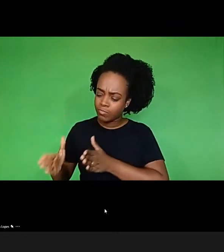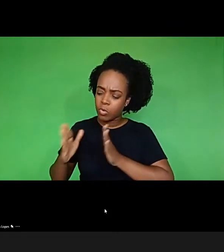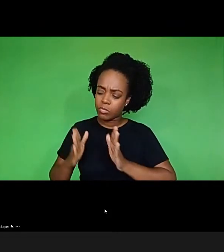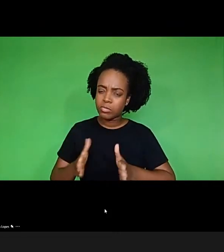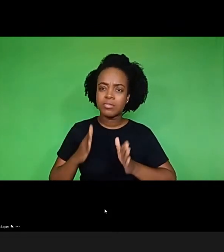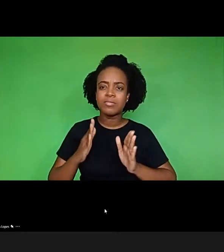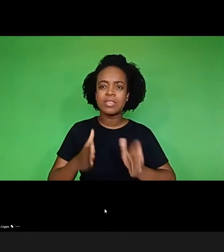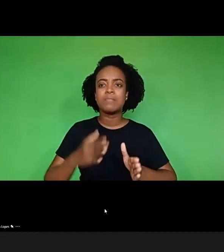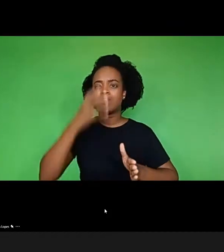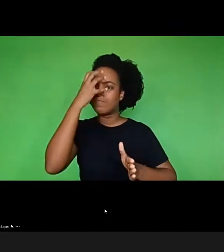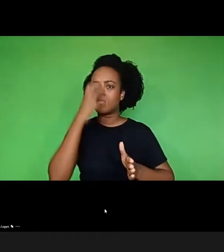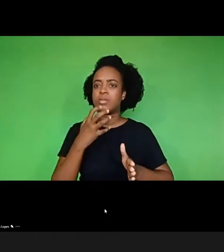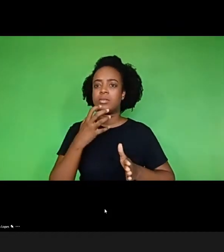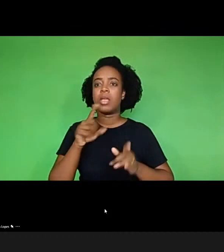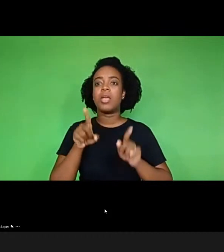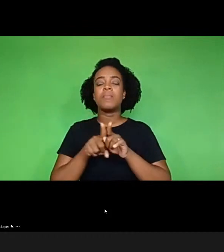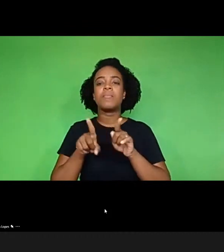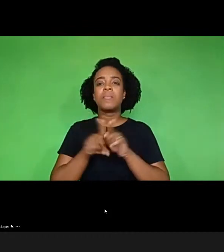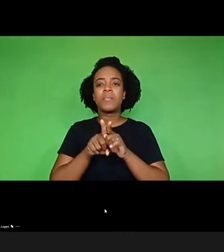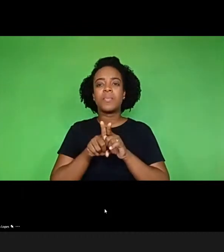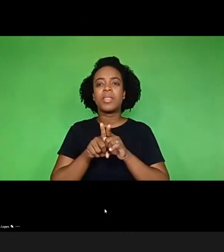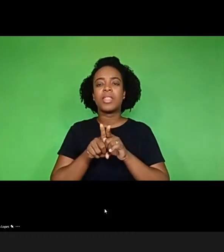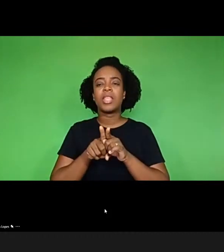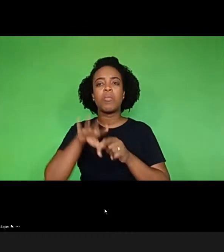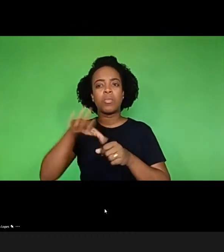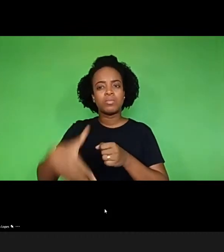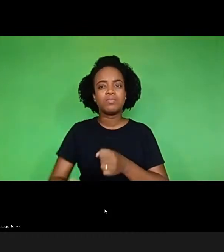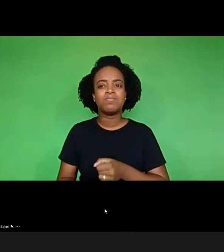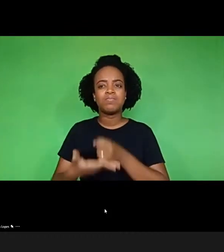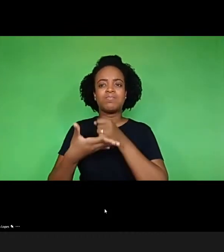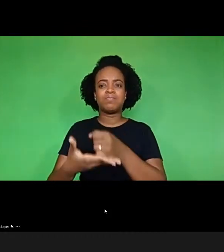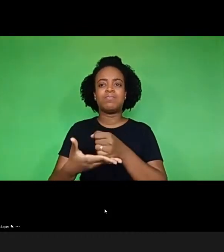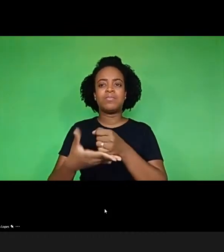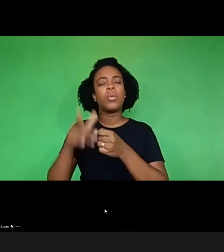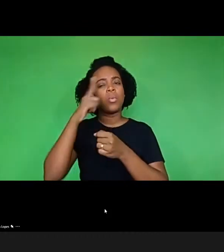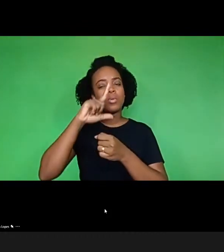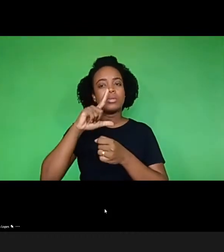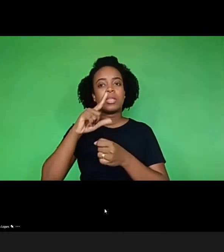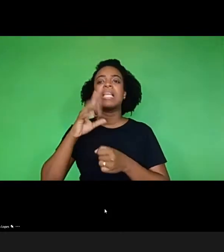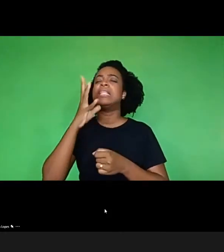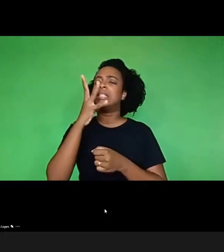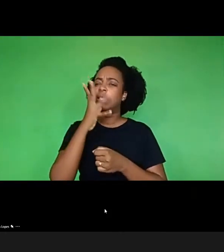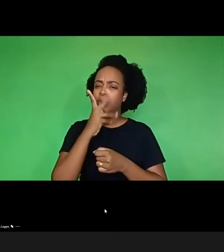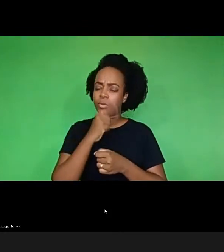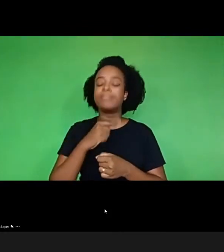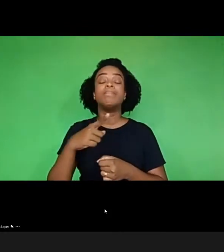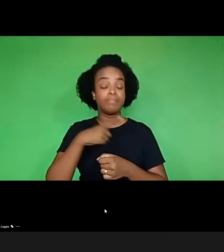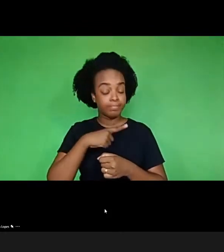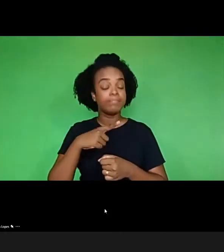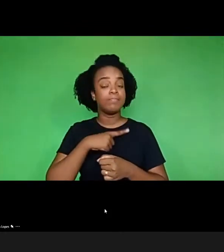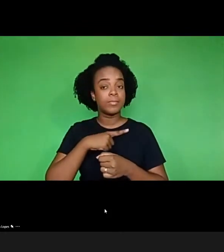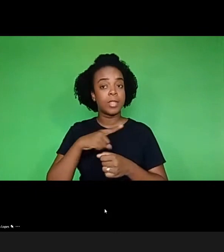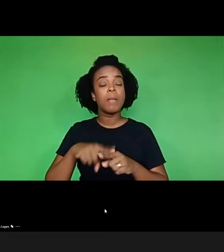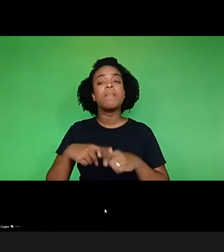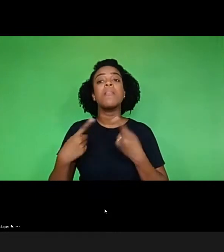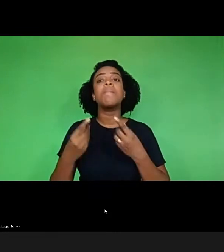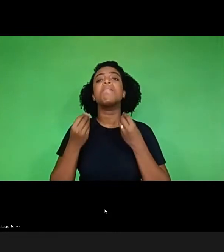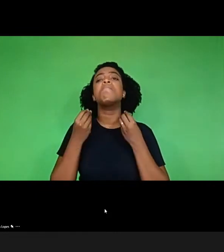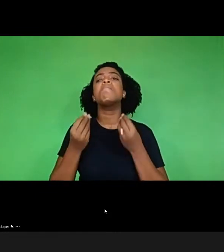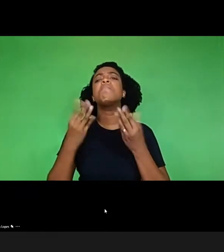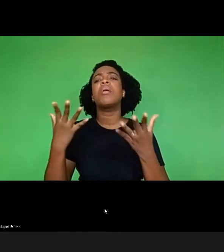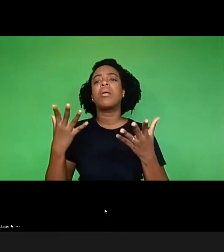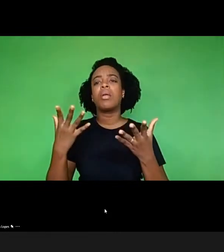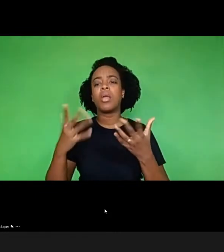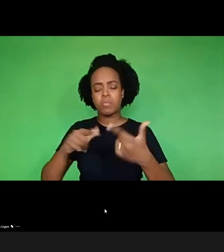de uma forma sustentável, né? Então, demoramos o suficiente para poder fazer uma coisa séria e